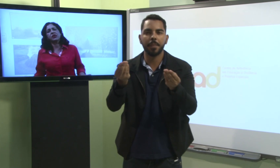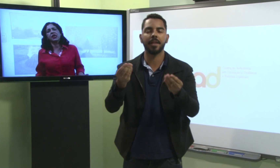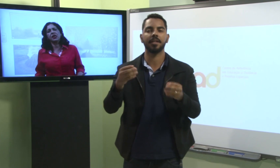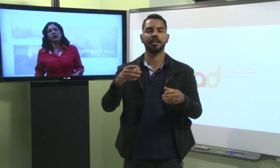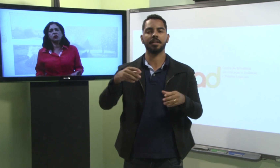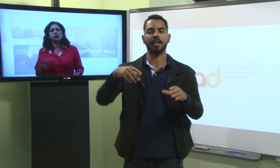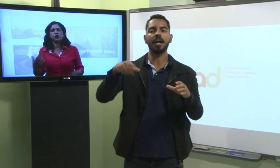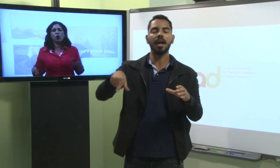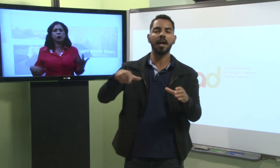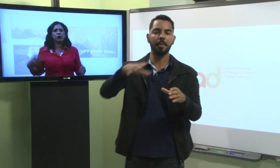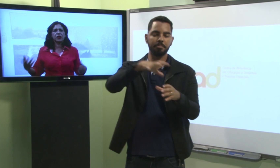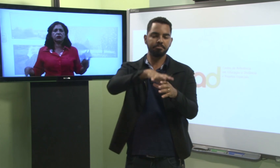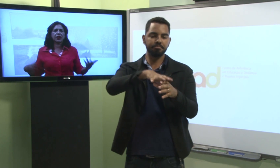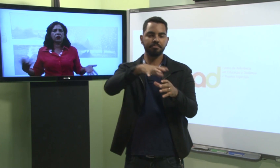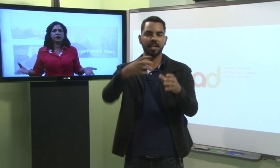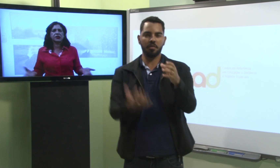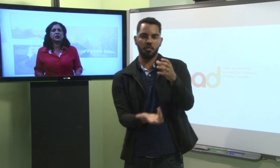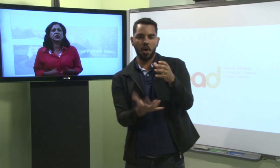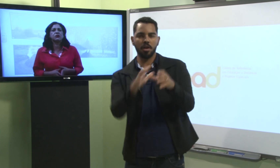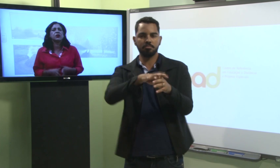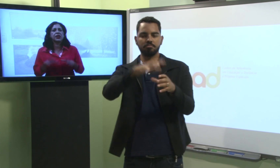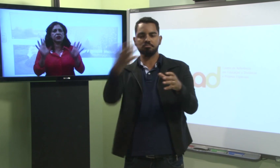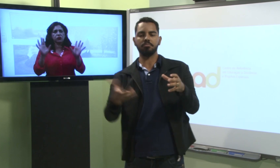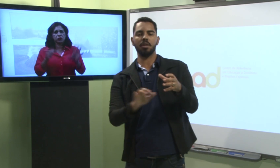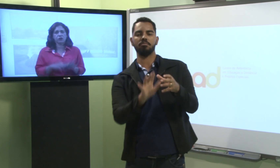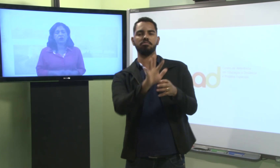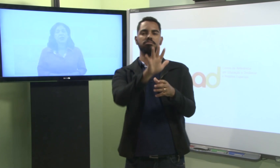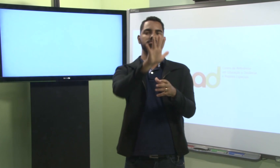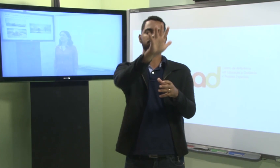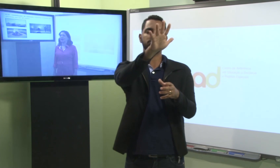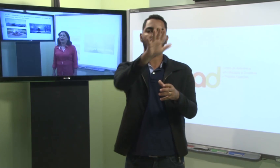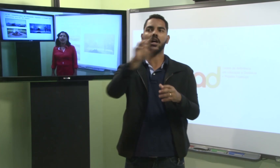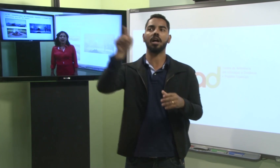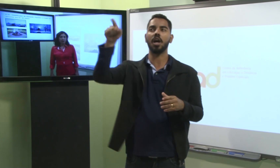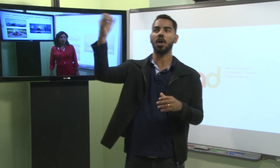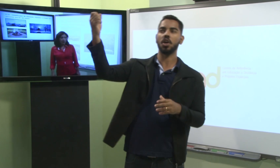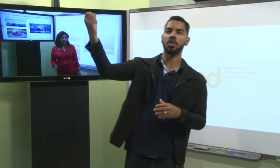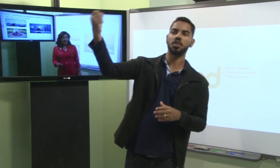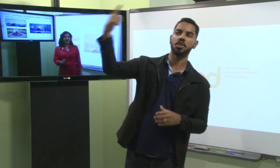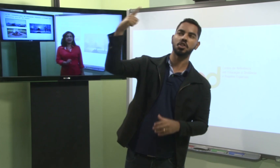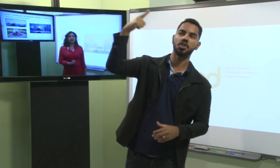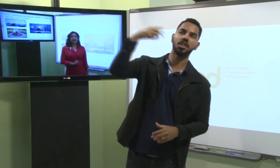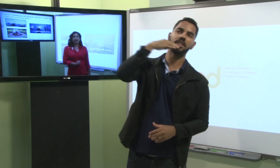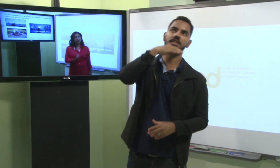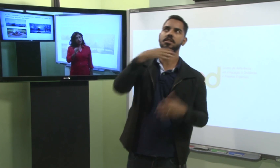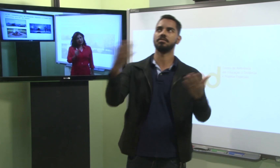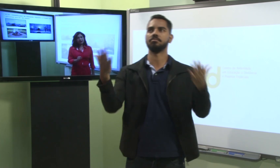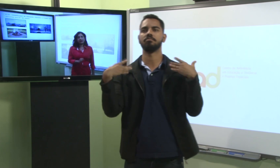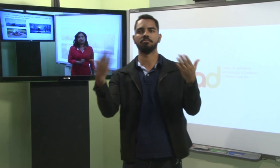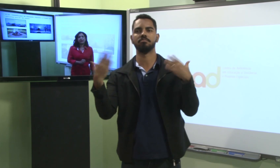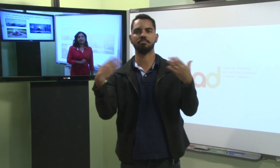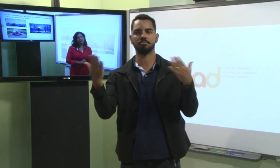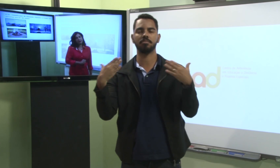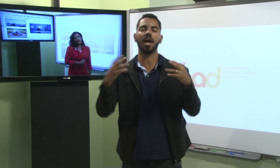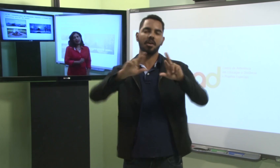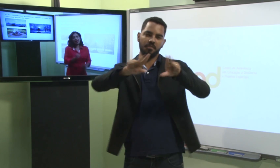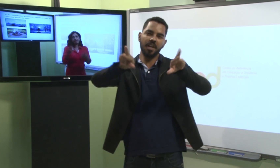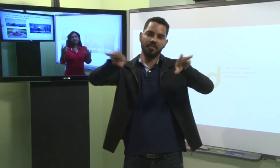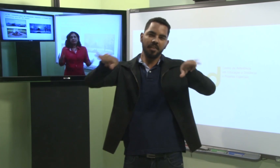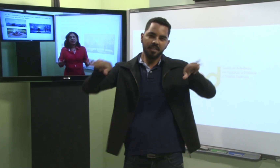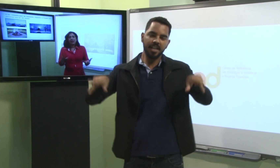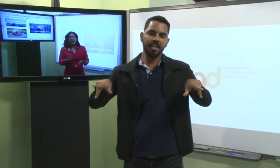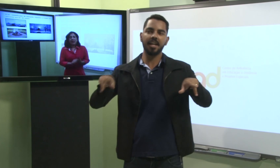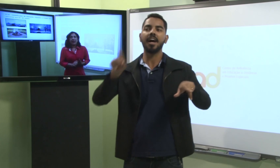uma goteira, o sol provocando calor excessivo, entre outros. Bom, nesse classificador podemos